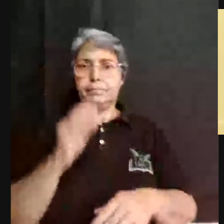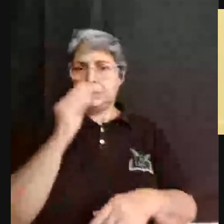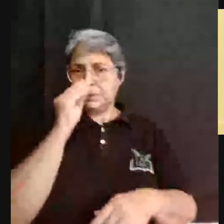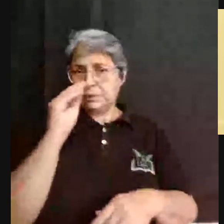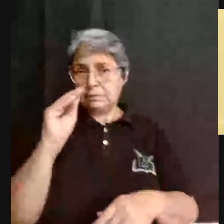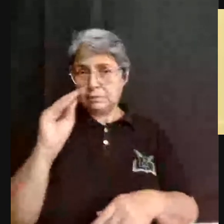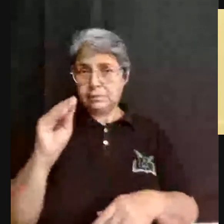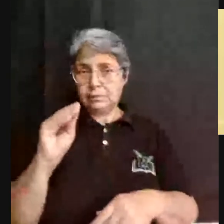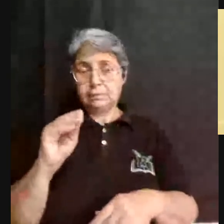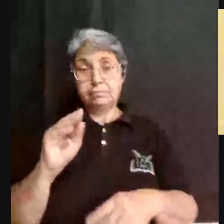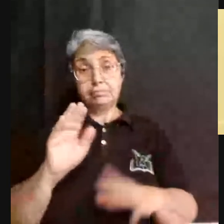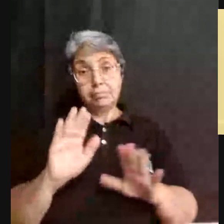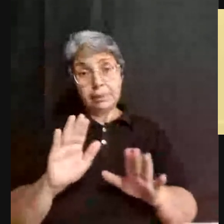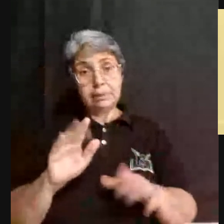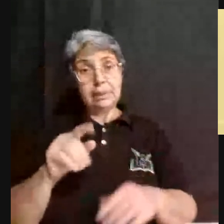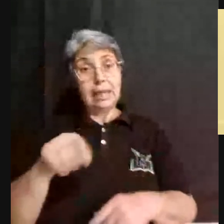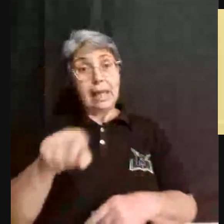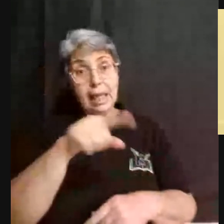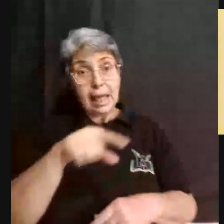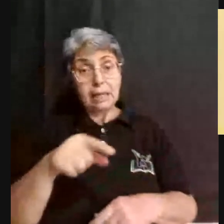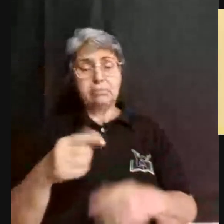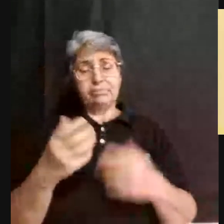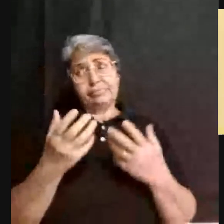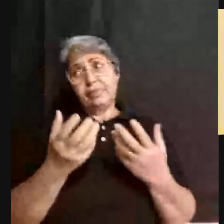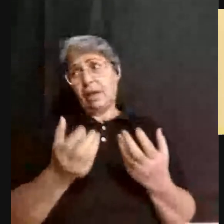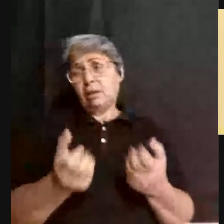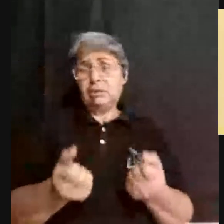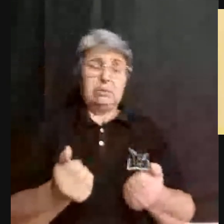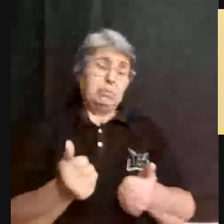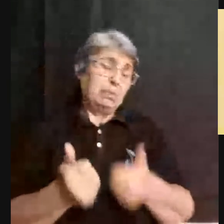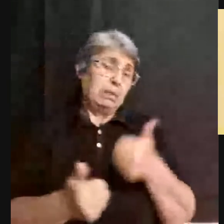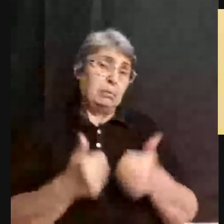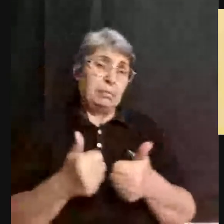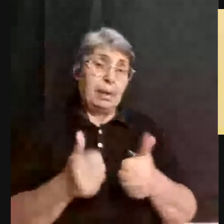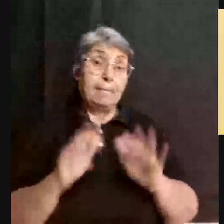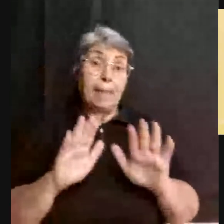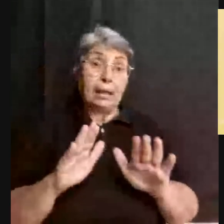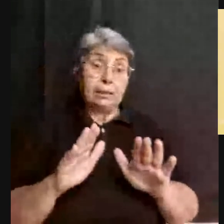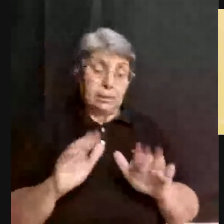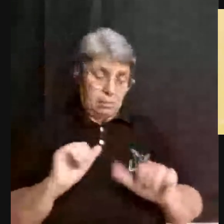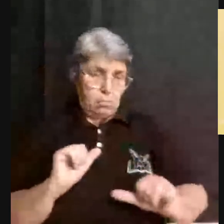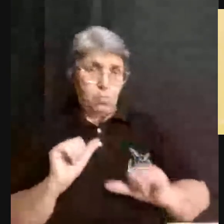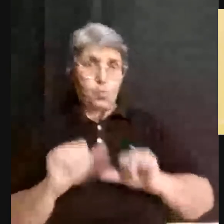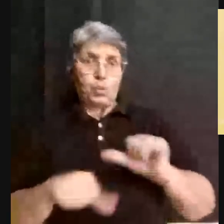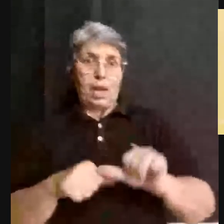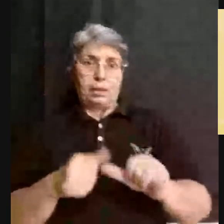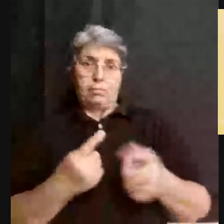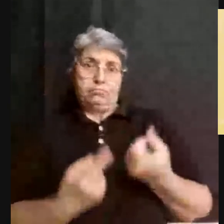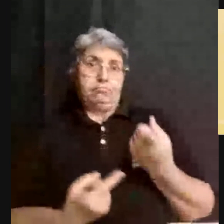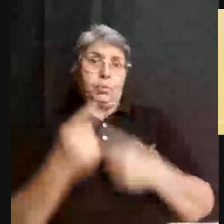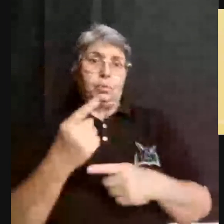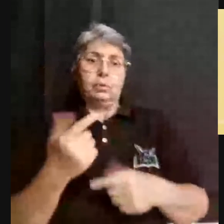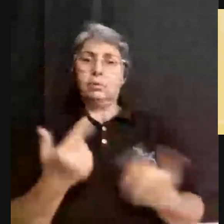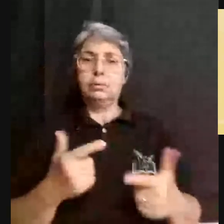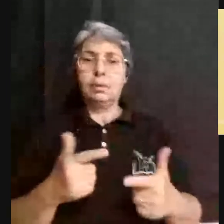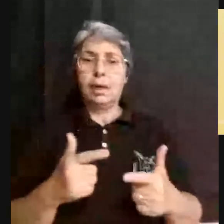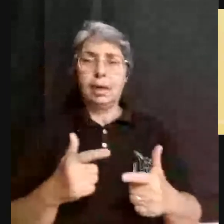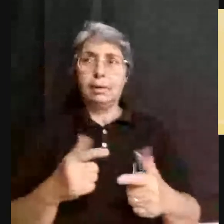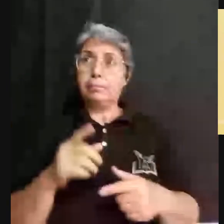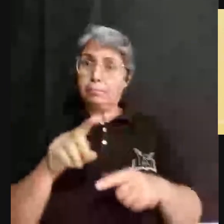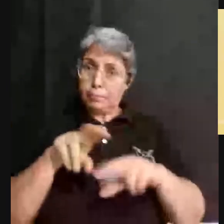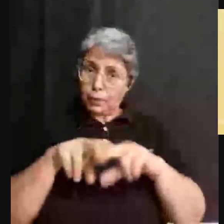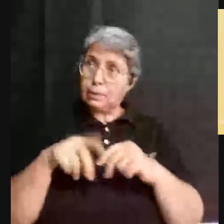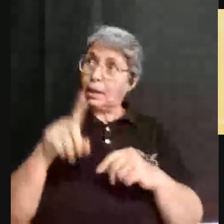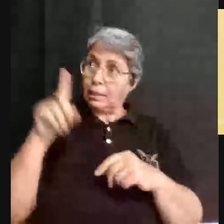admitida, mas nenhuma mudança especial foi feita para operar uma condição de coisas, de modo que o poder de Deus pudesse revelar-se entre o seu